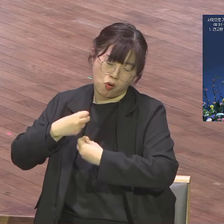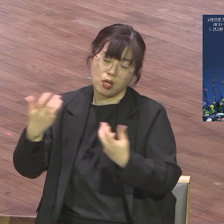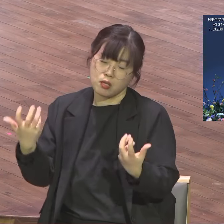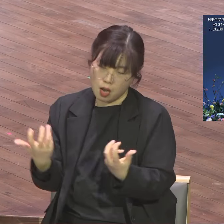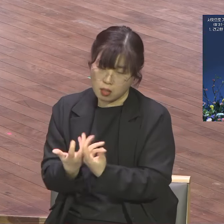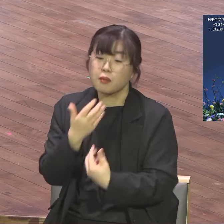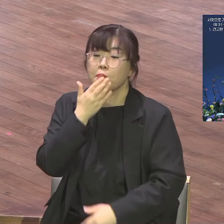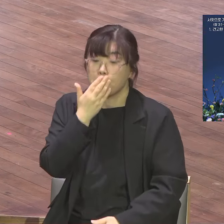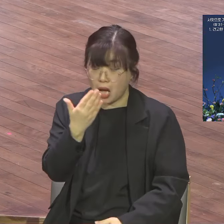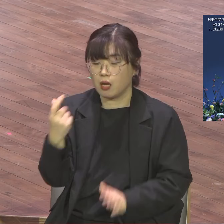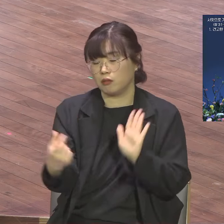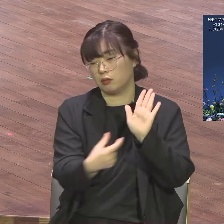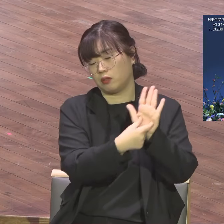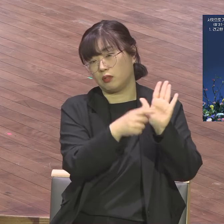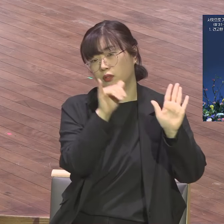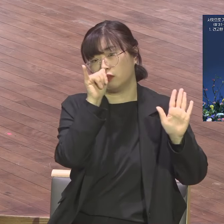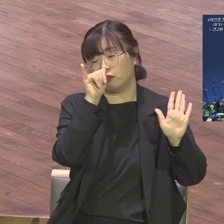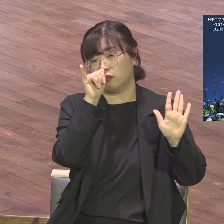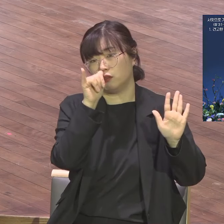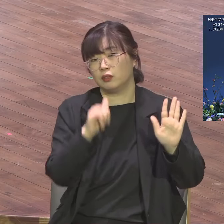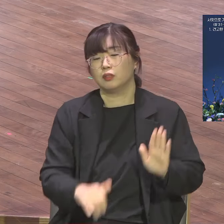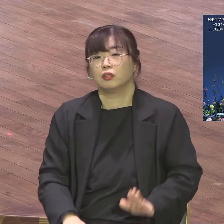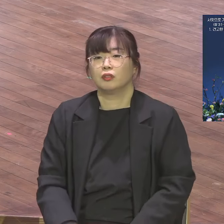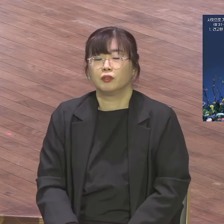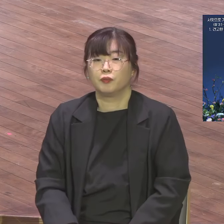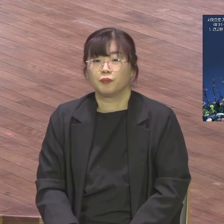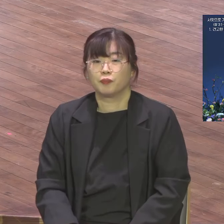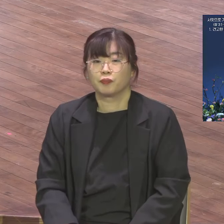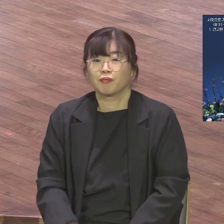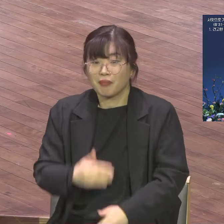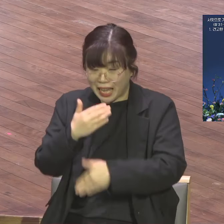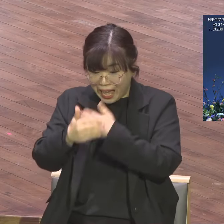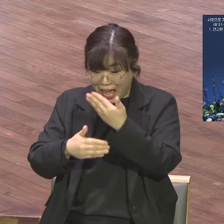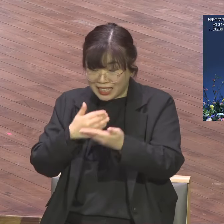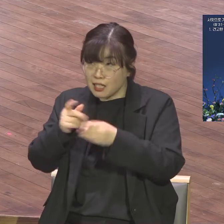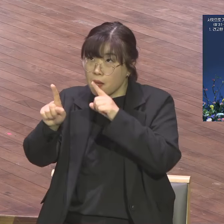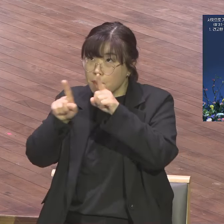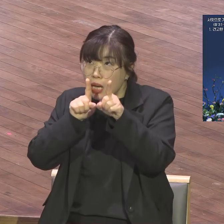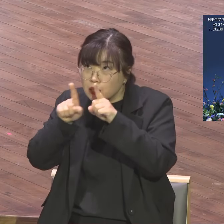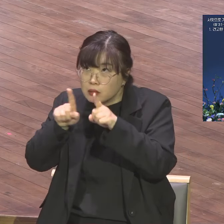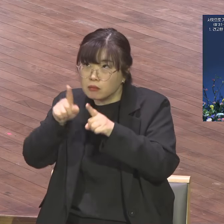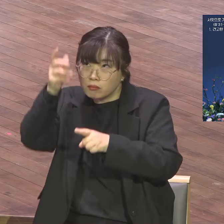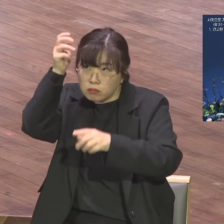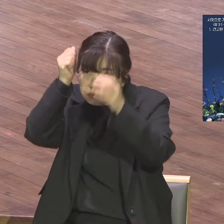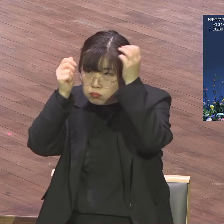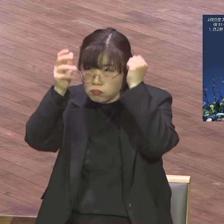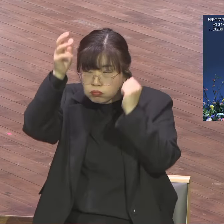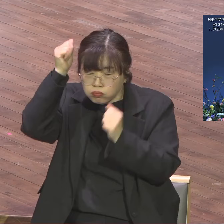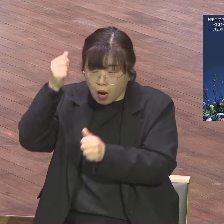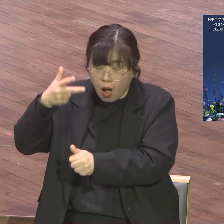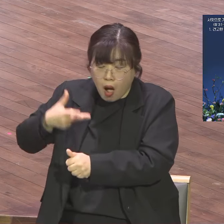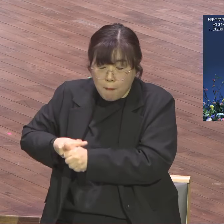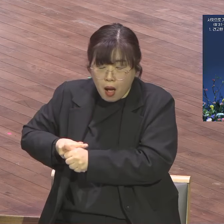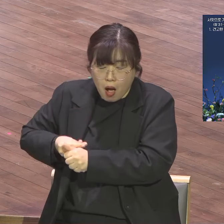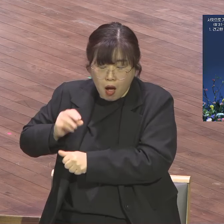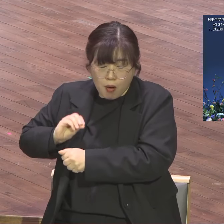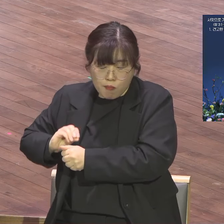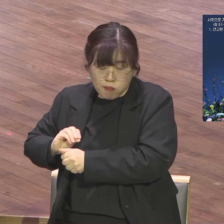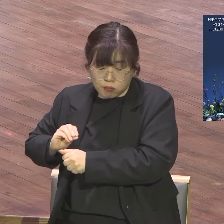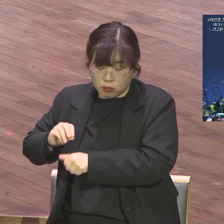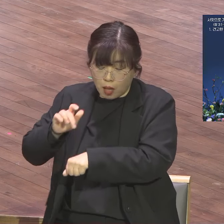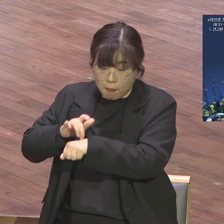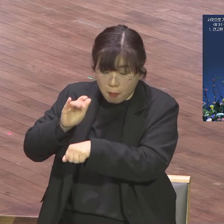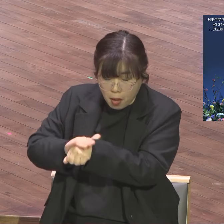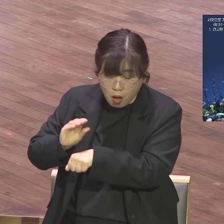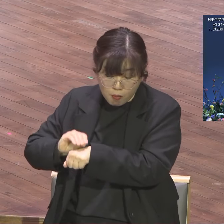본문 사절에 보면 이렇게 말씀이 각인된 삶을 살 때 하나님과 사람 앞에서 뭐요